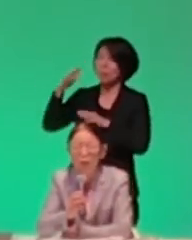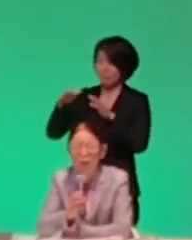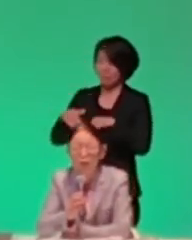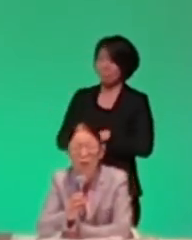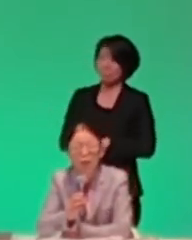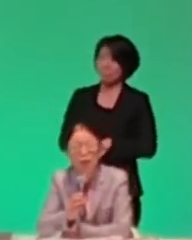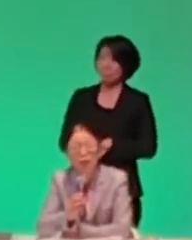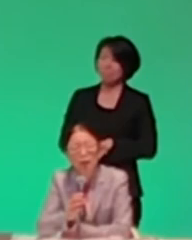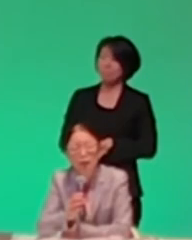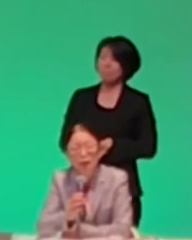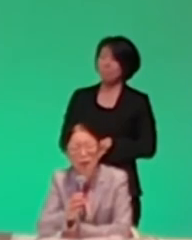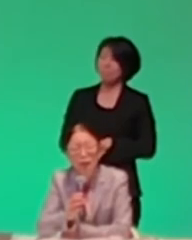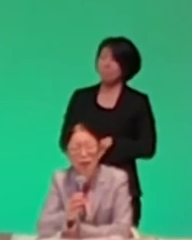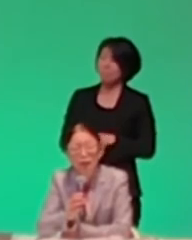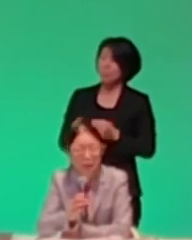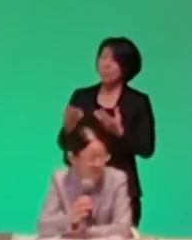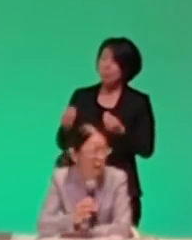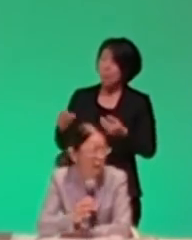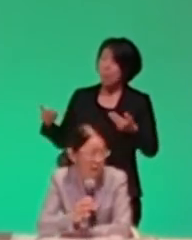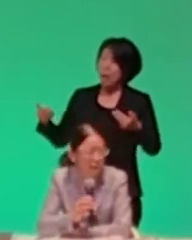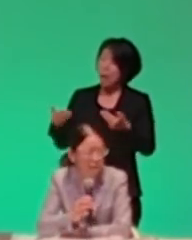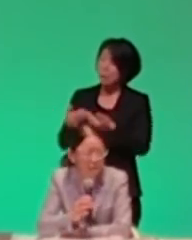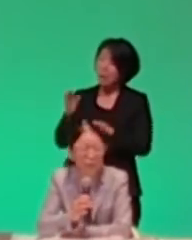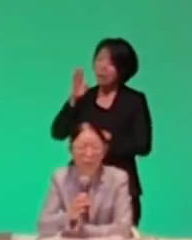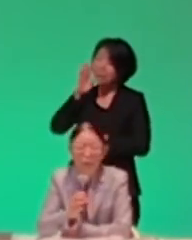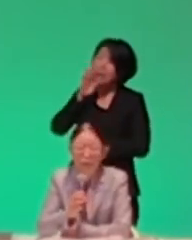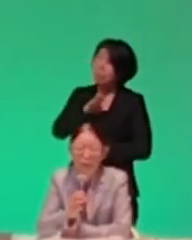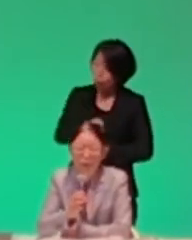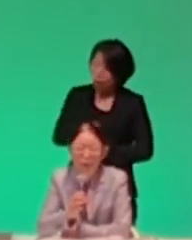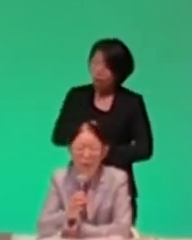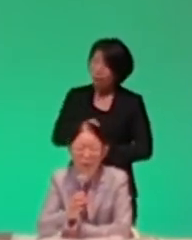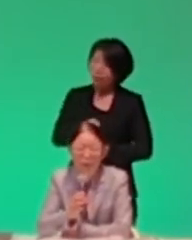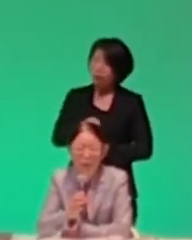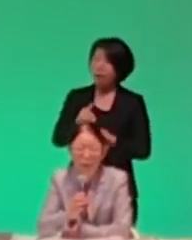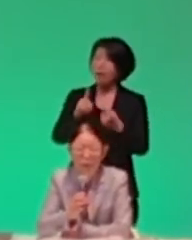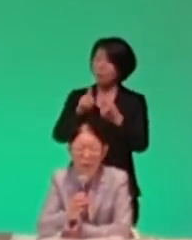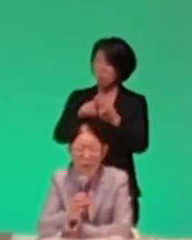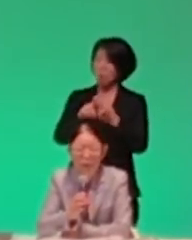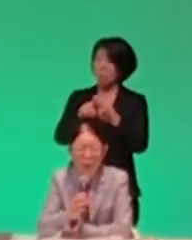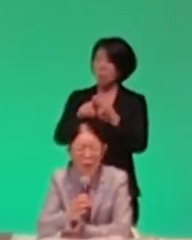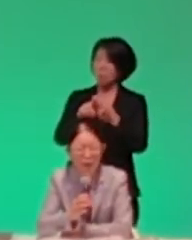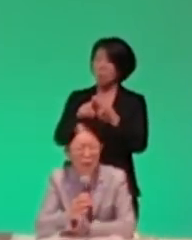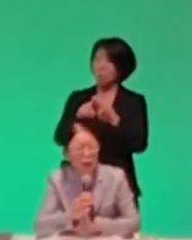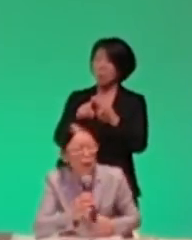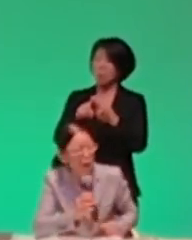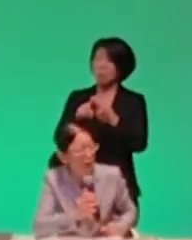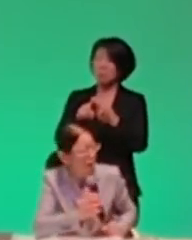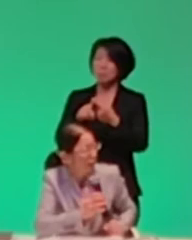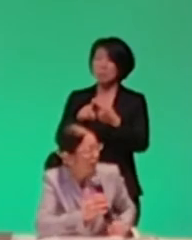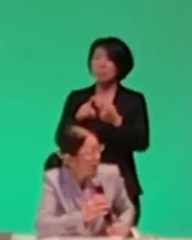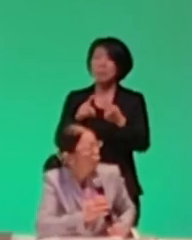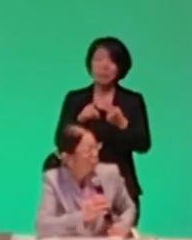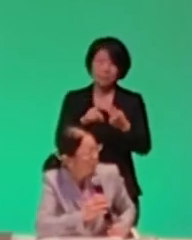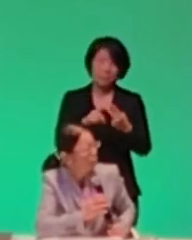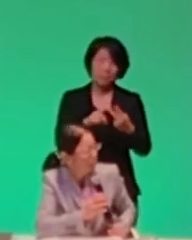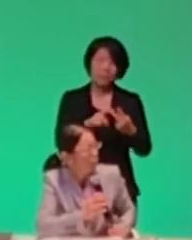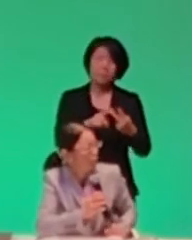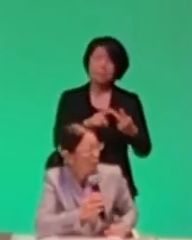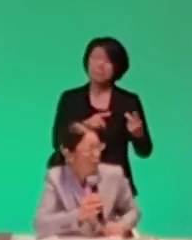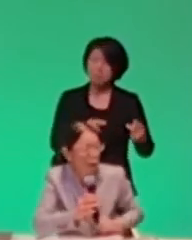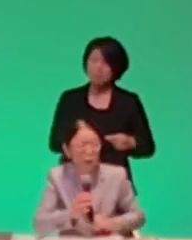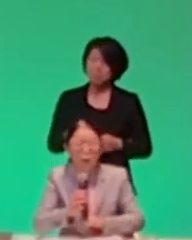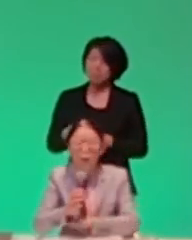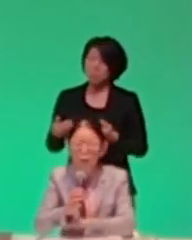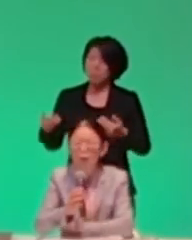りその働きやすさと、その西見さんおっしゃったの働きがいのところ